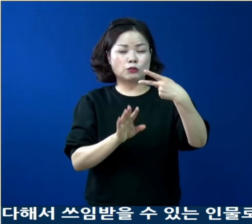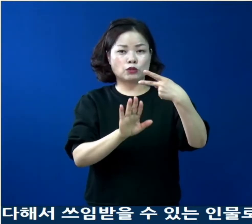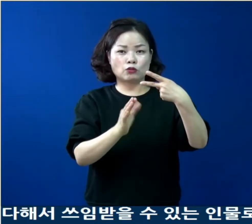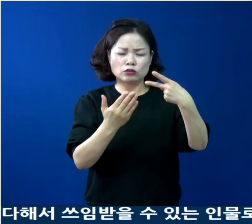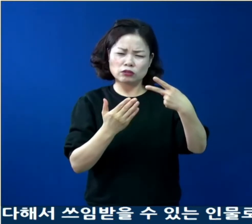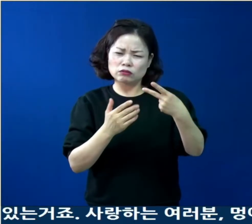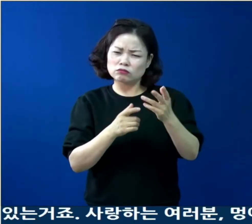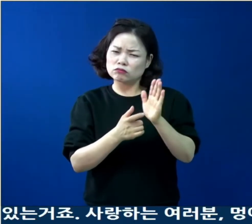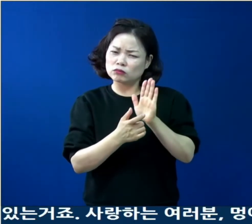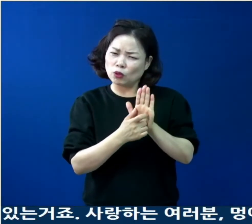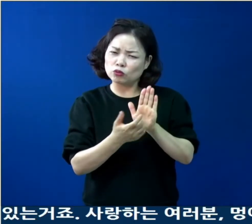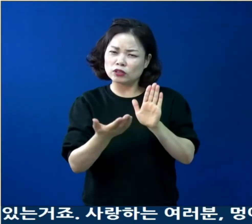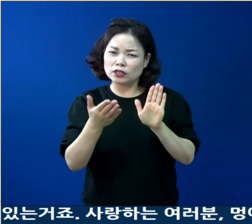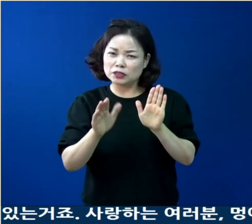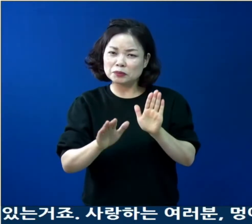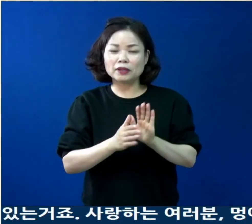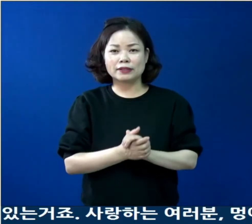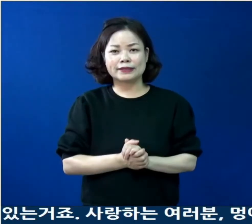나오고요.